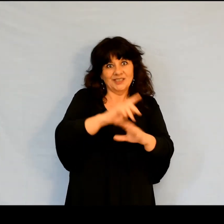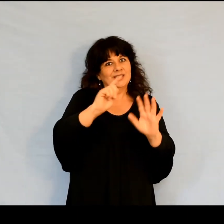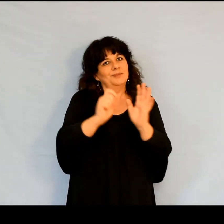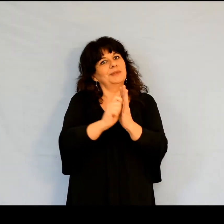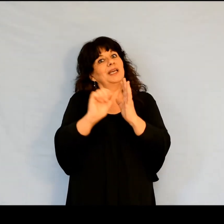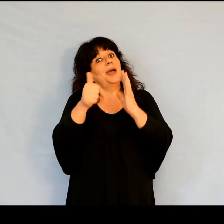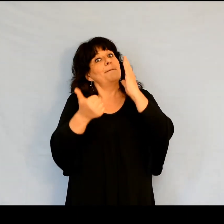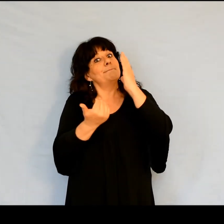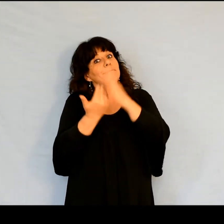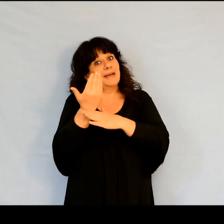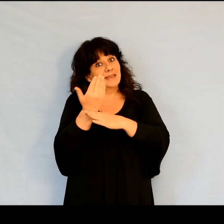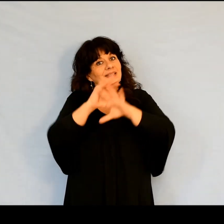quatrième jour.